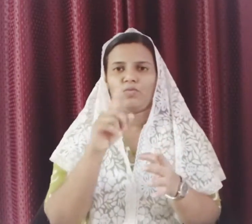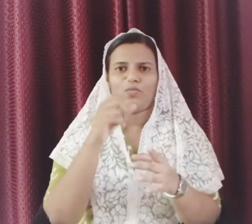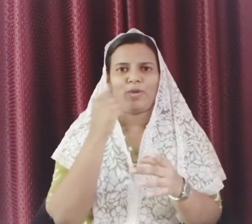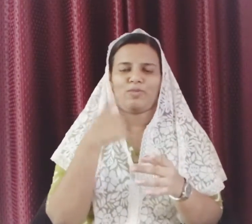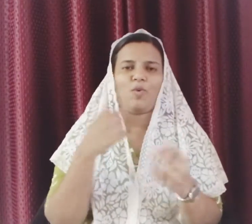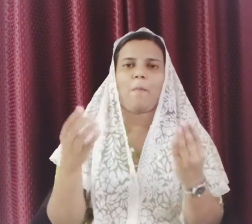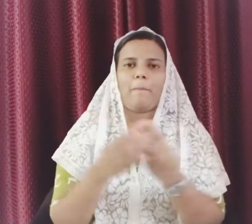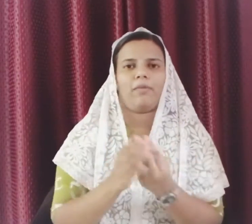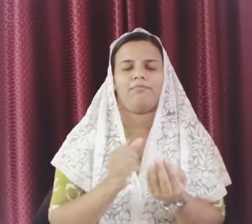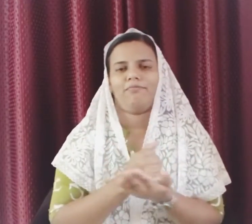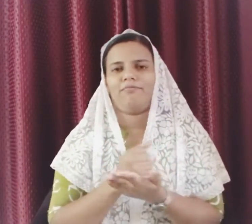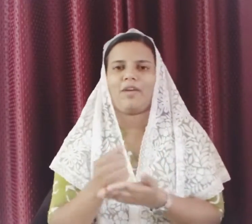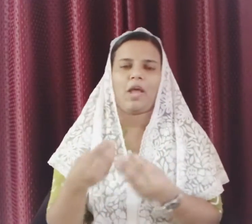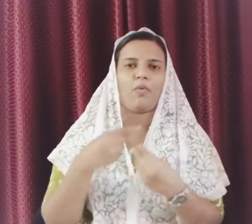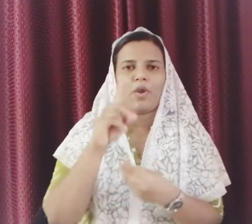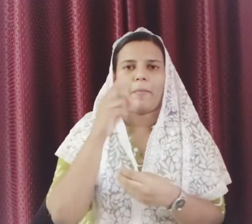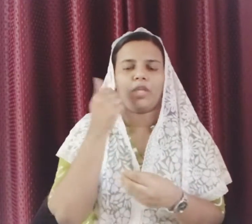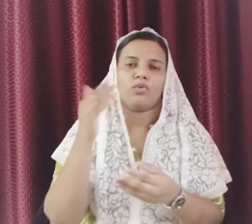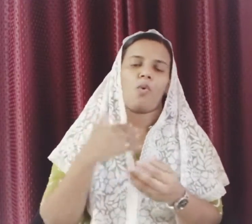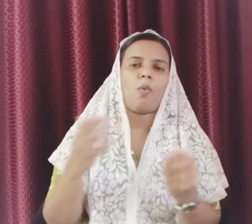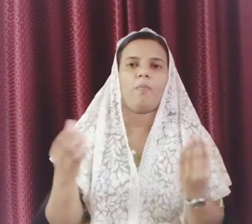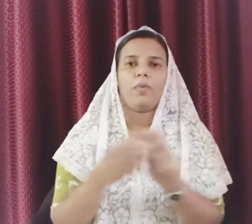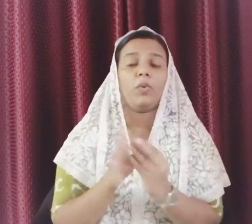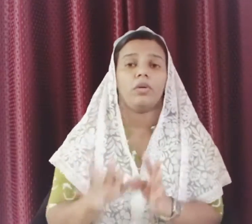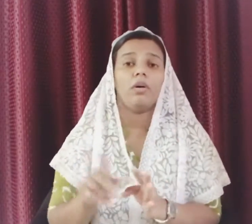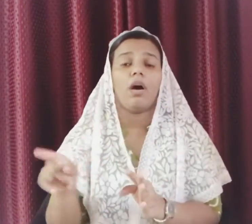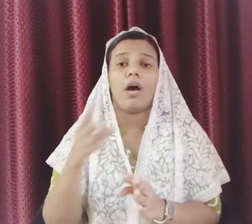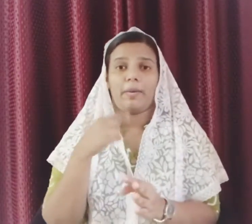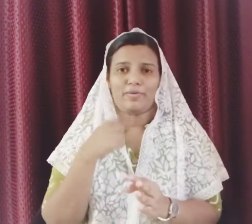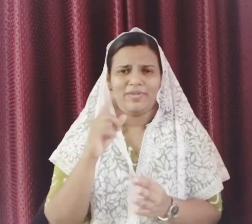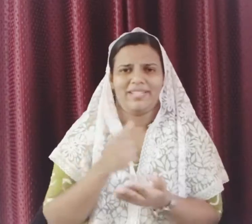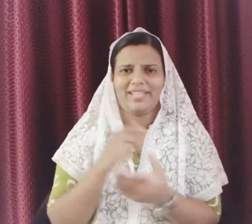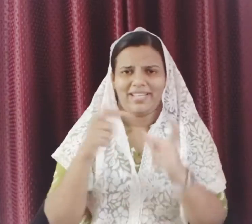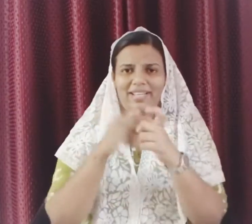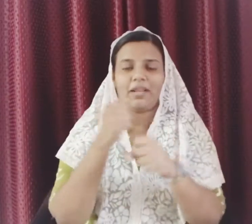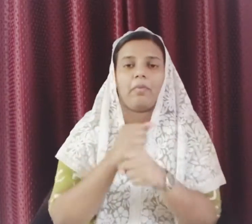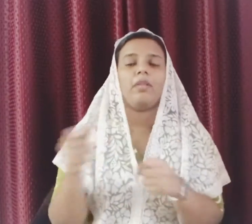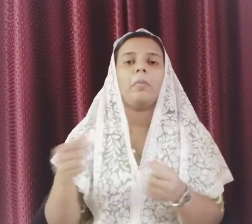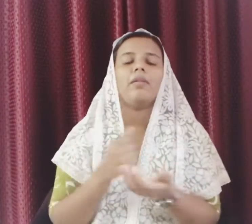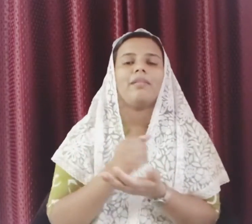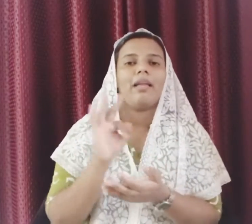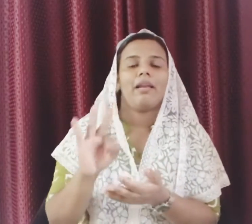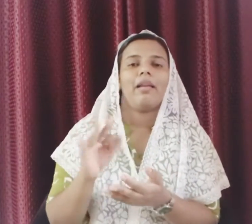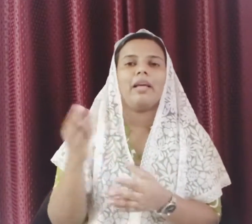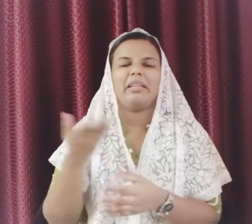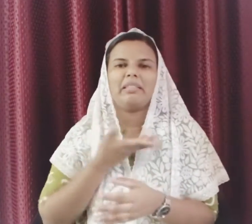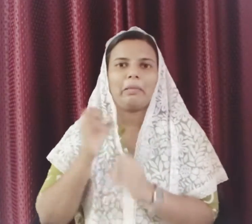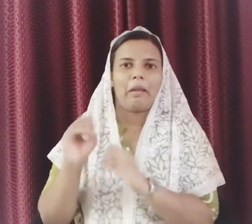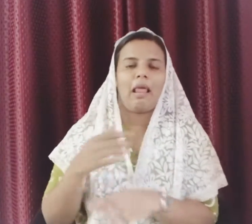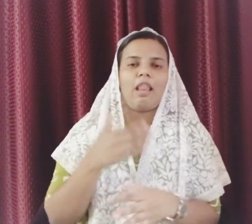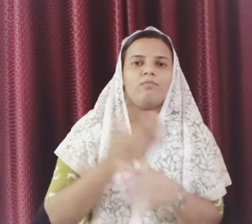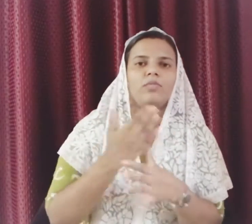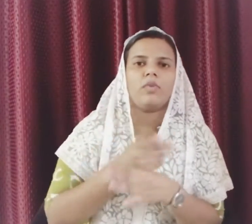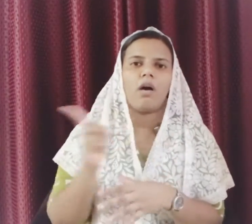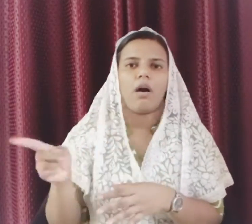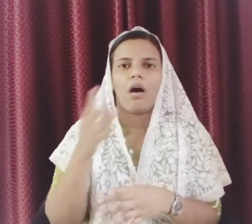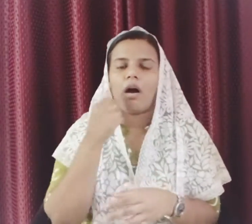സഹായിക്കാനായിട്ട് ഞാൻ വന്നു, നിങ്ങളുടെ കൂടെ ഞാൻ എപ്പോഴും ഉണ്ട്, പക്ഷേ നിങ്ങൾ എനിക്കിഷ്ടമില്ലാത്ത പ്രവൃത്തികൾ ചെയ്യുകയാണെങ്കിൽ എനിക്ക് ദുഃഖമാണ്, എനിക്ക് വിരുദ്ധമായി നിങ്ങൾ സംസാരിച്ചാൽ